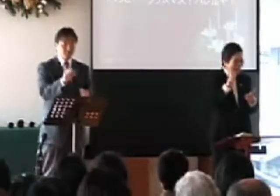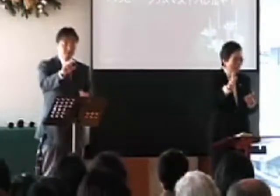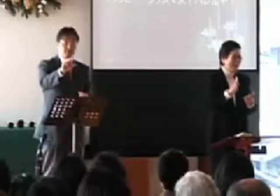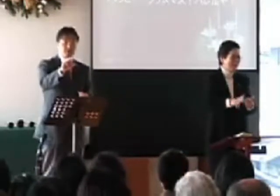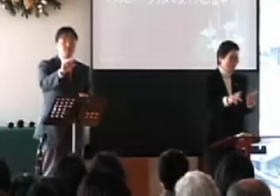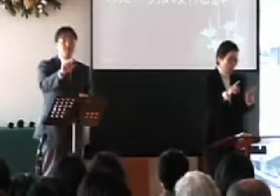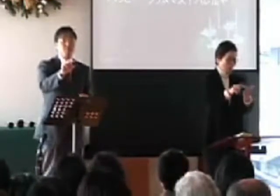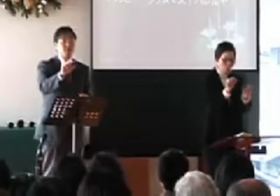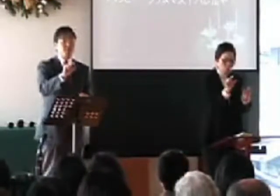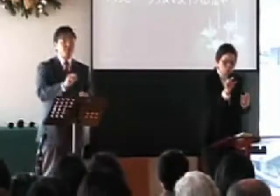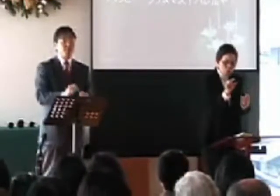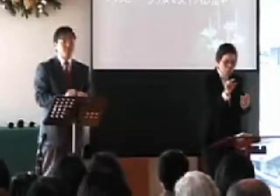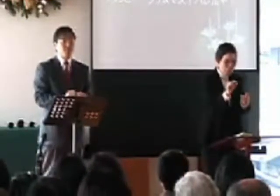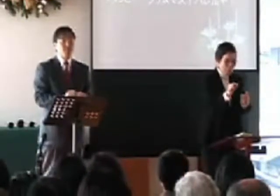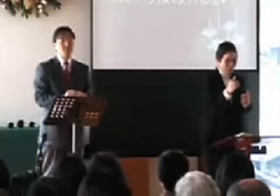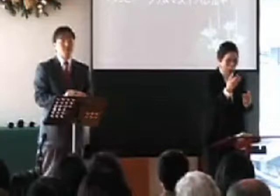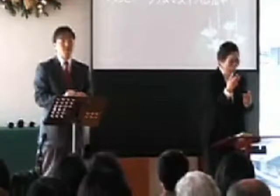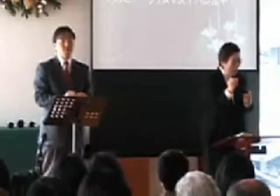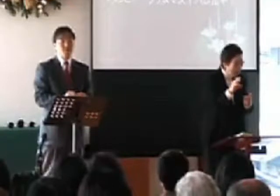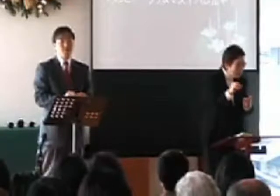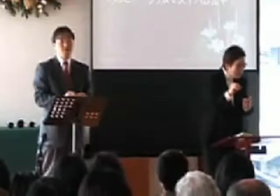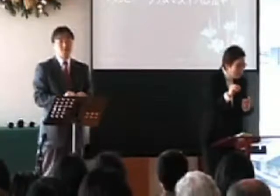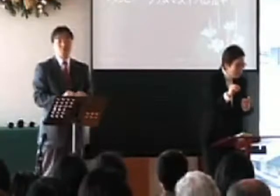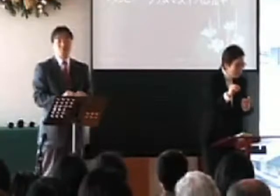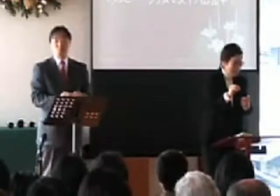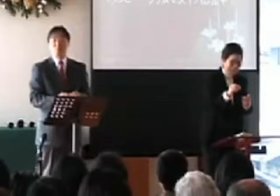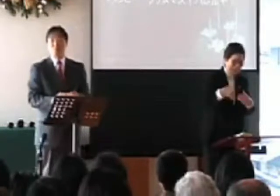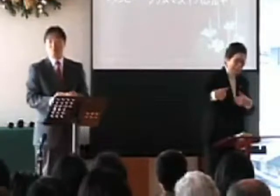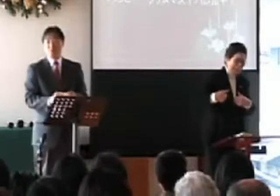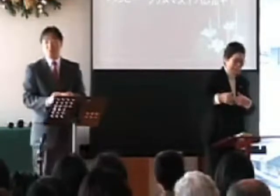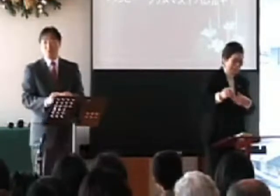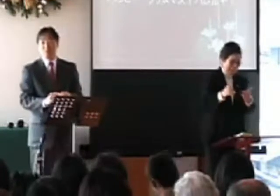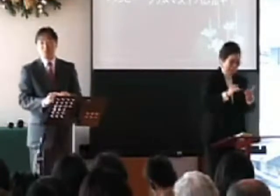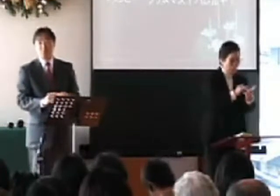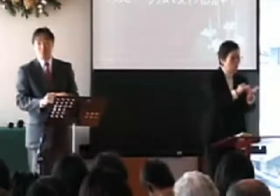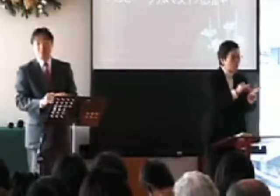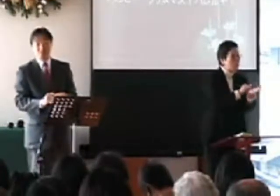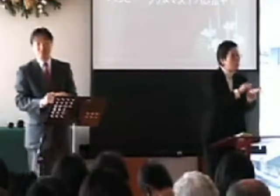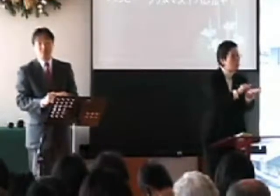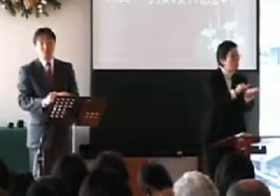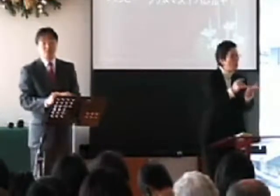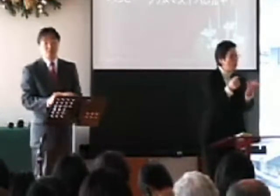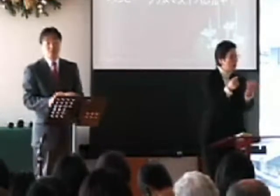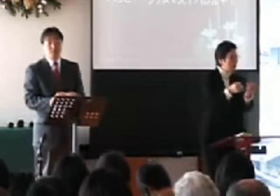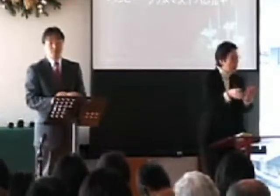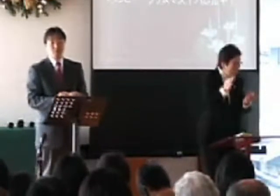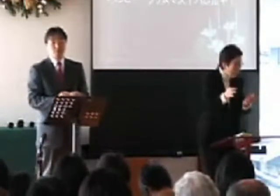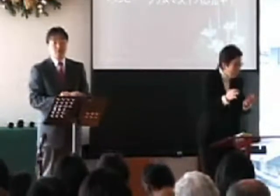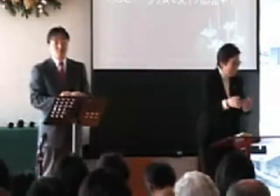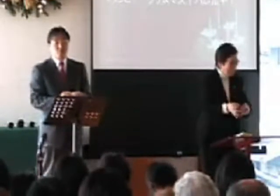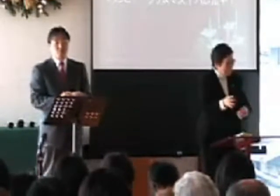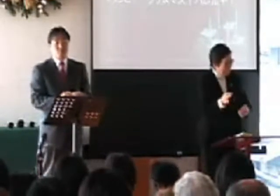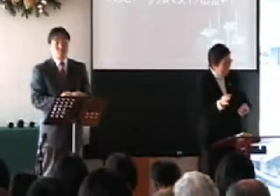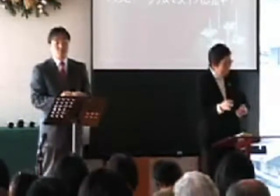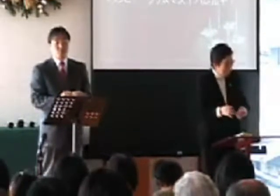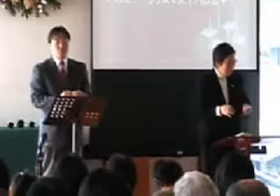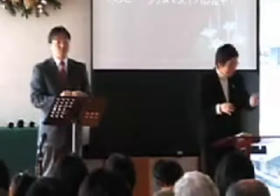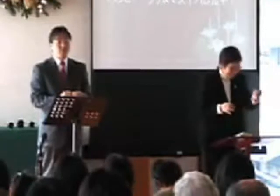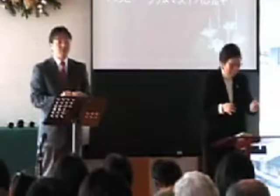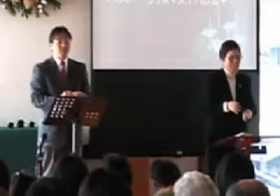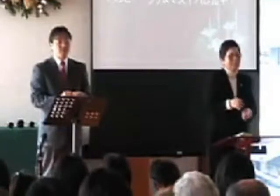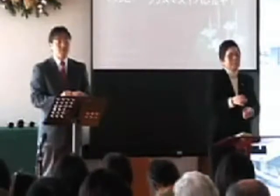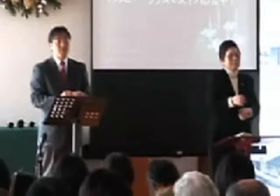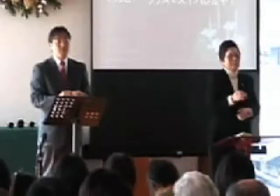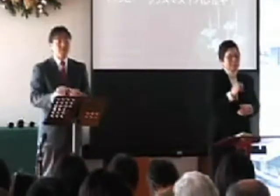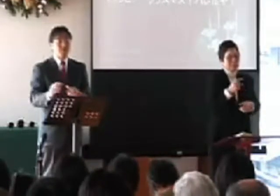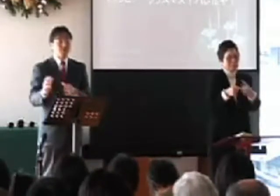ね、香水も、まあ、僕は買ったことがないので分かりませんけども、高いやつはね、シャネルの何番とかっていうのは